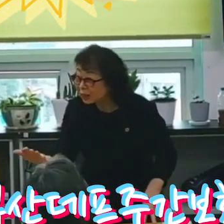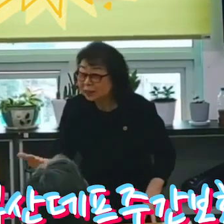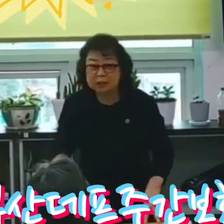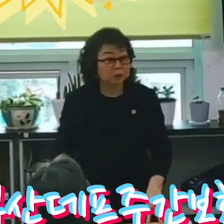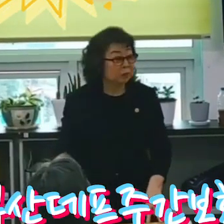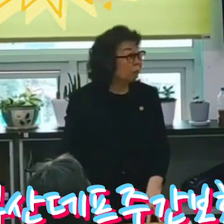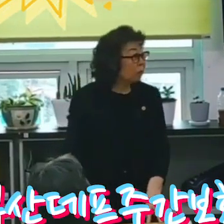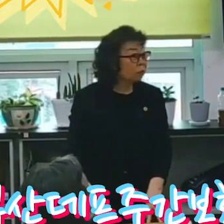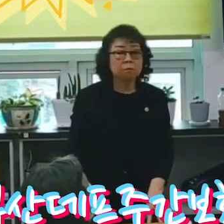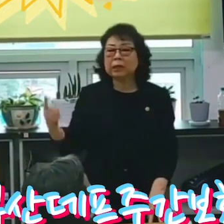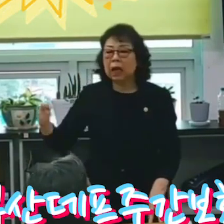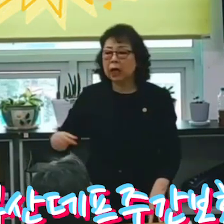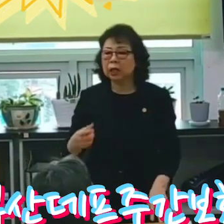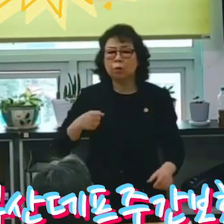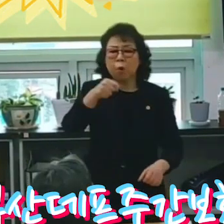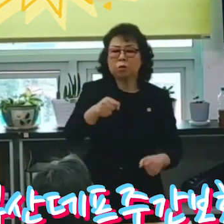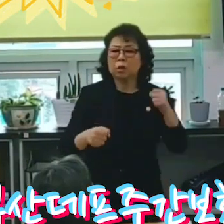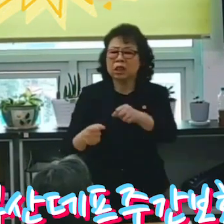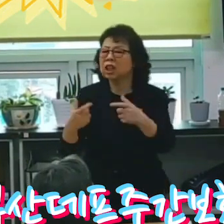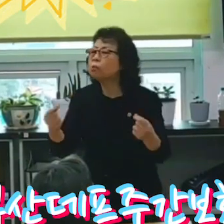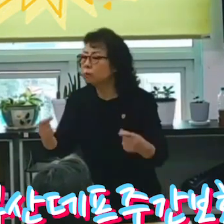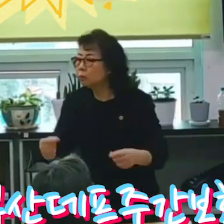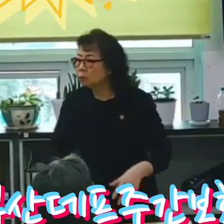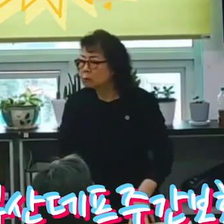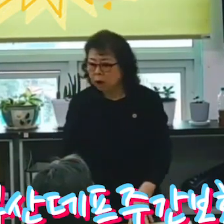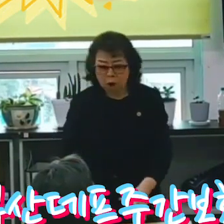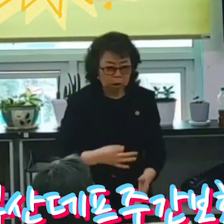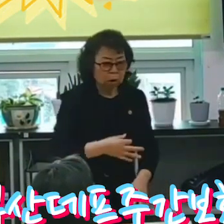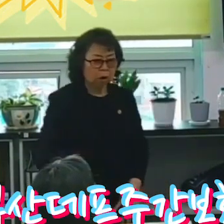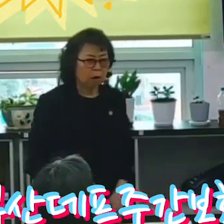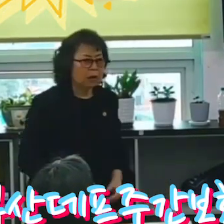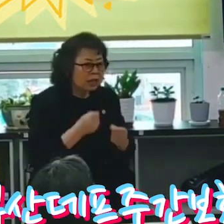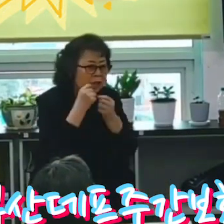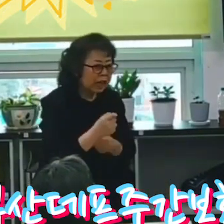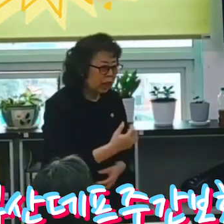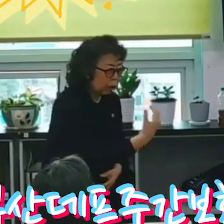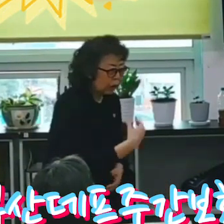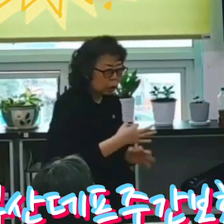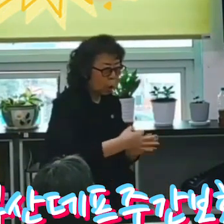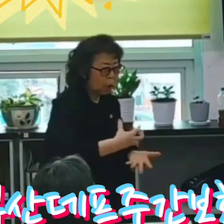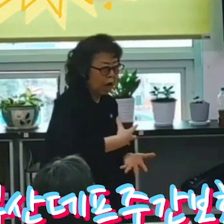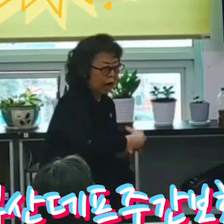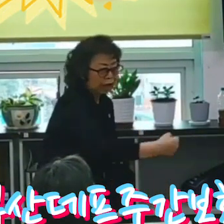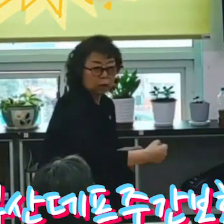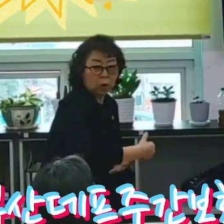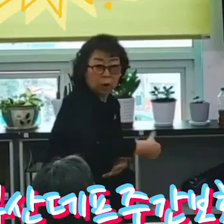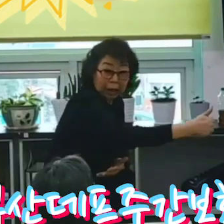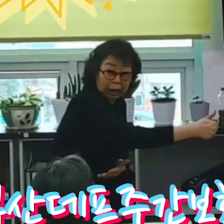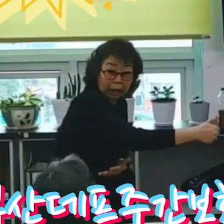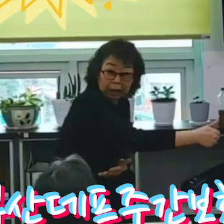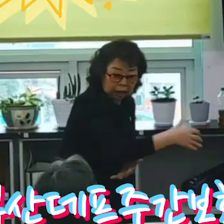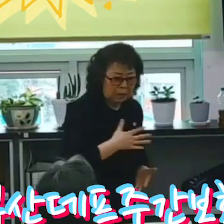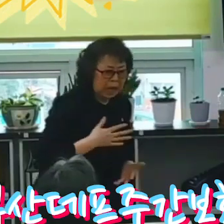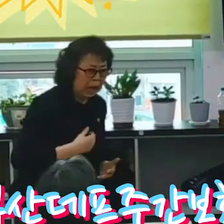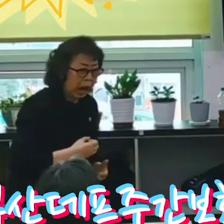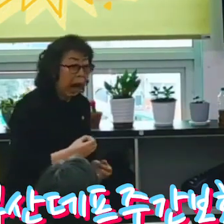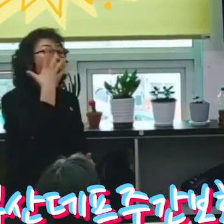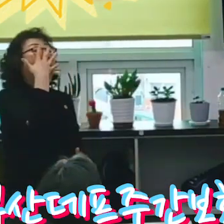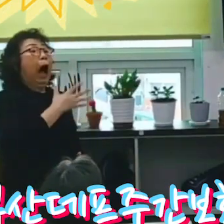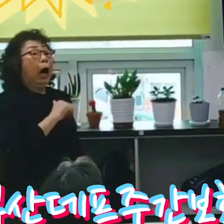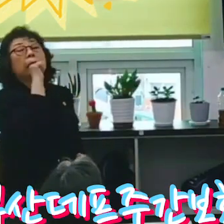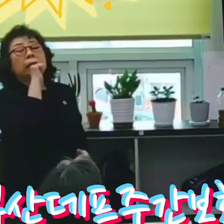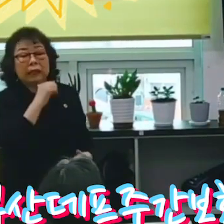네. 이것도 폭력과 마찬가지로, 예, 사기 당한 사람이, 예,